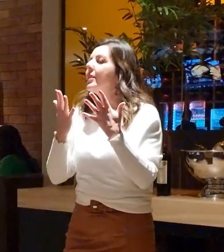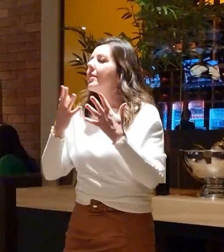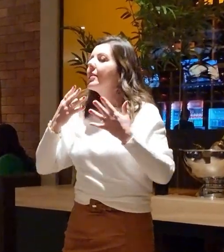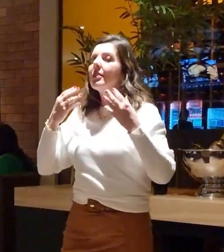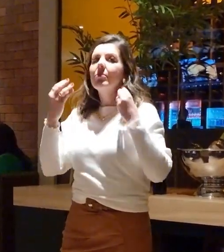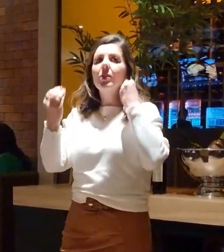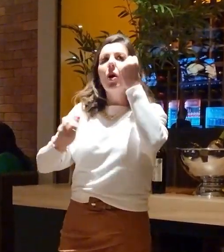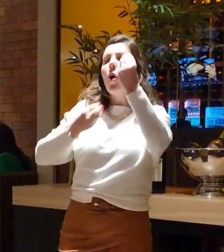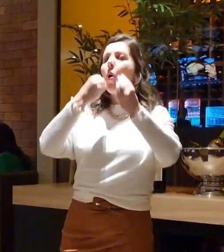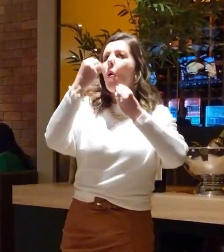agora em libras,